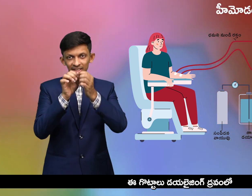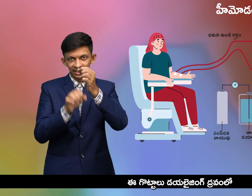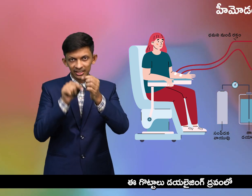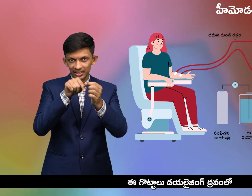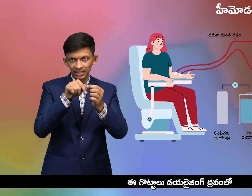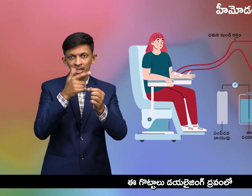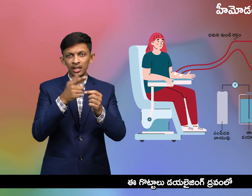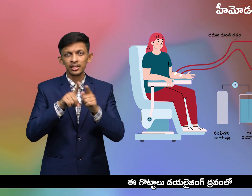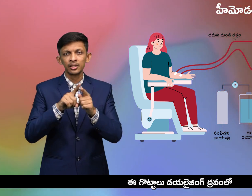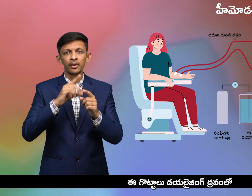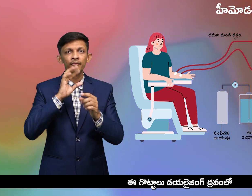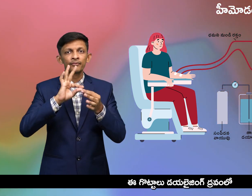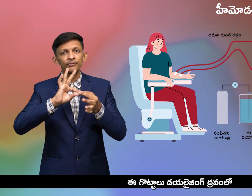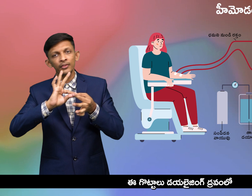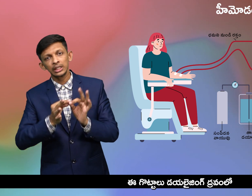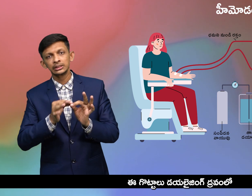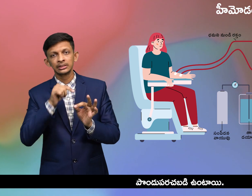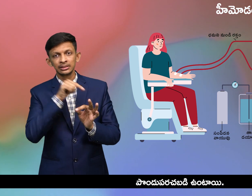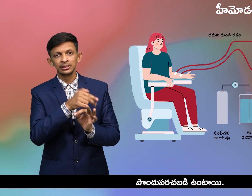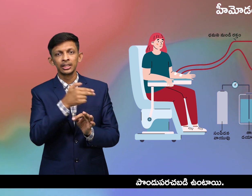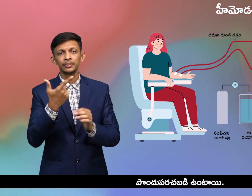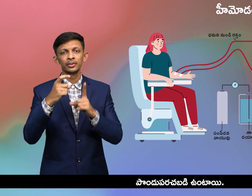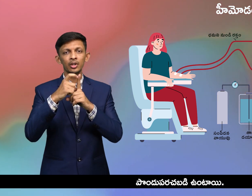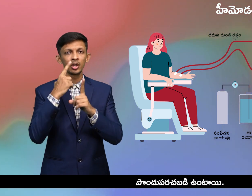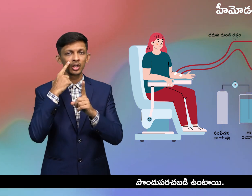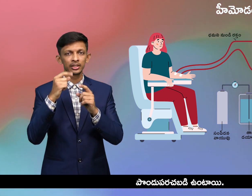గొట్టాలు డయలైజింగ్ ద్రవంలో పొందుపరచబడి ఉంటాయి.